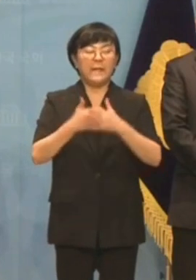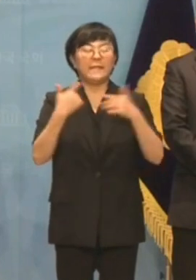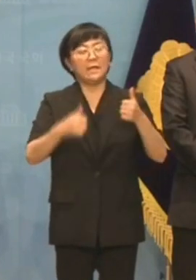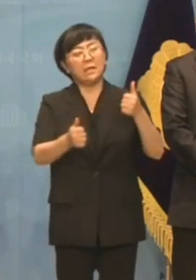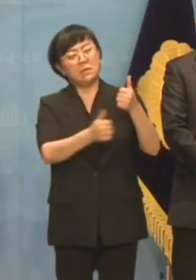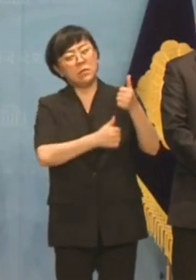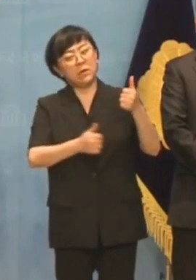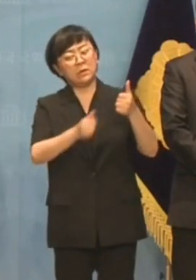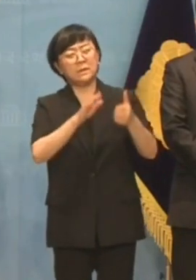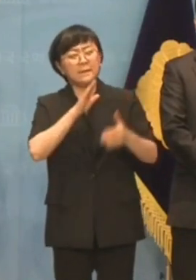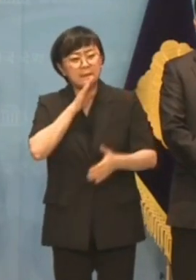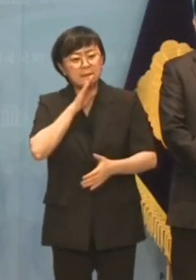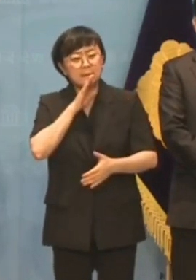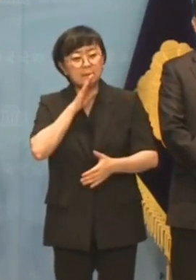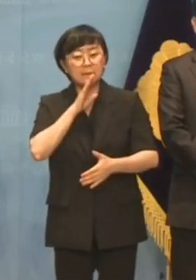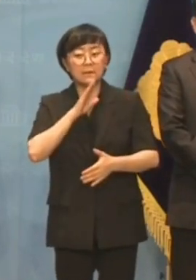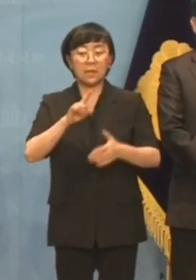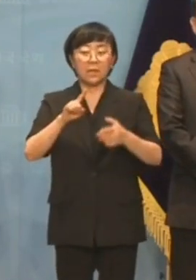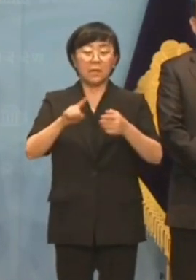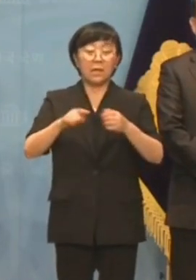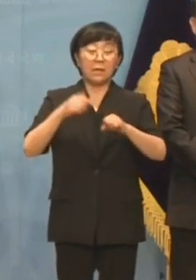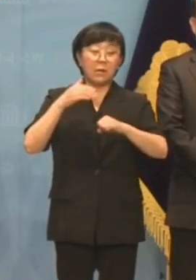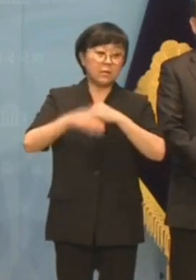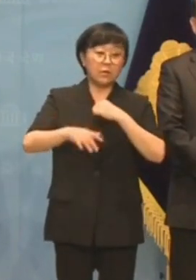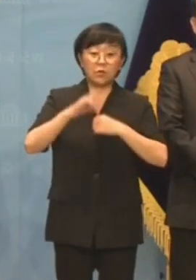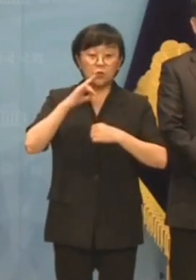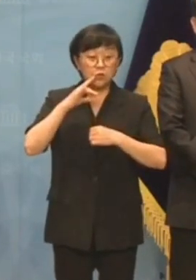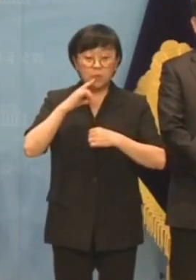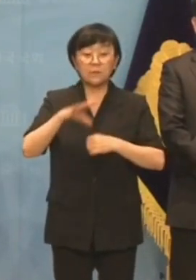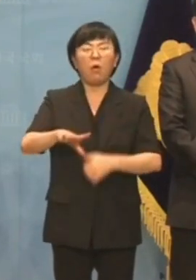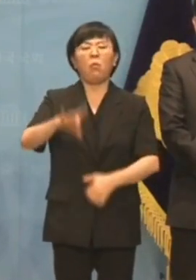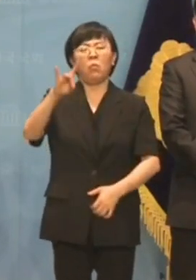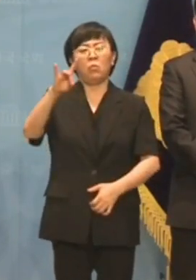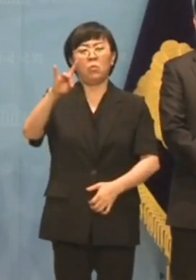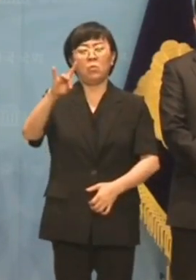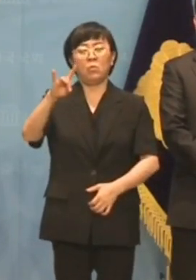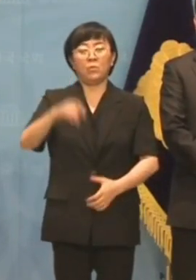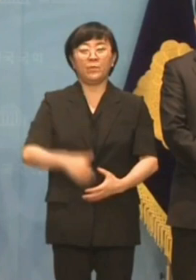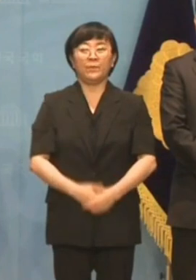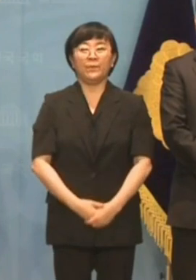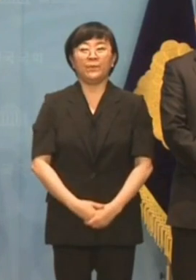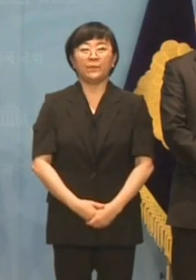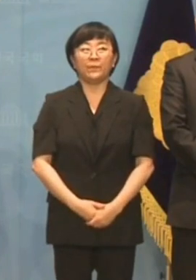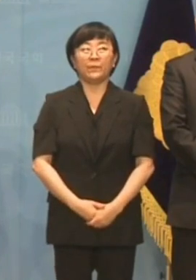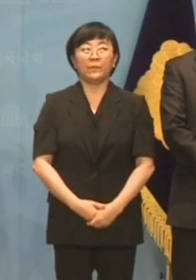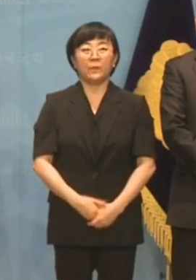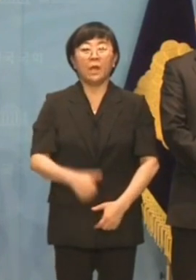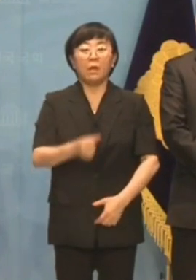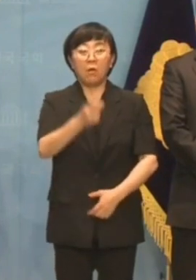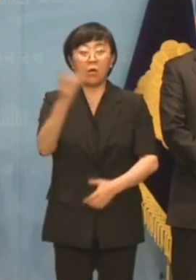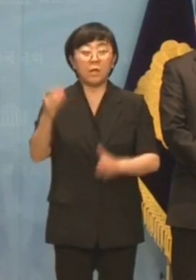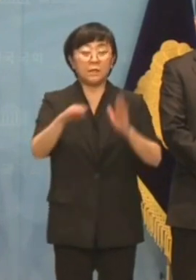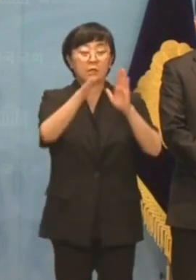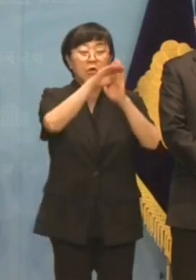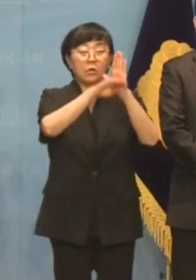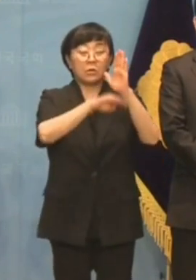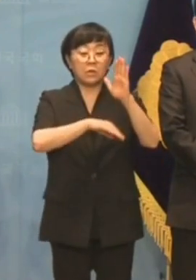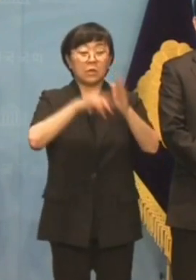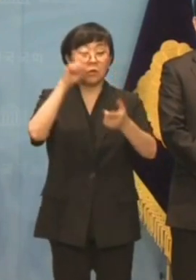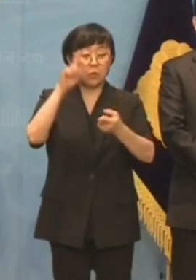상임위에서 실제로 정말 이렇게 많이 궁금한 적도 처음입니다. 그래서 이런 여러 가지 현안들에